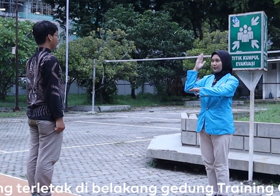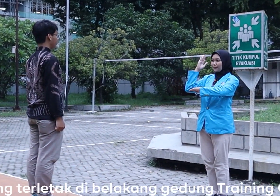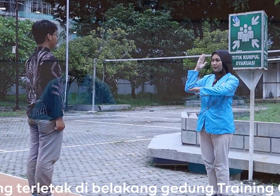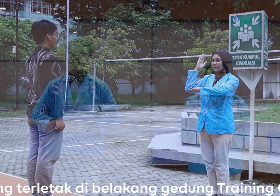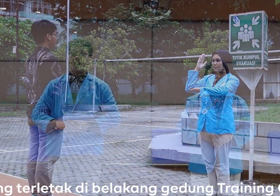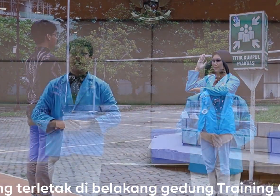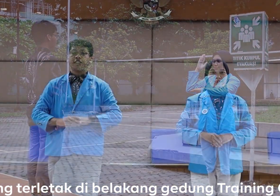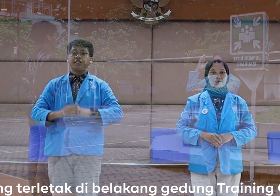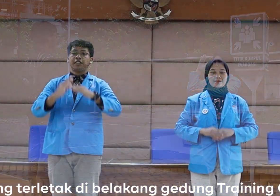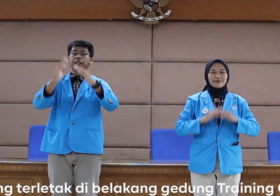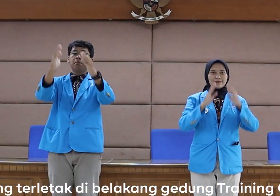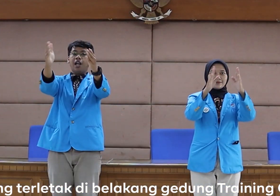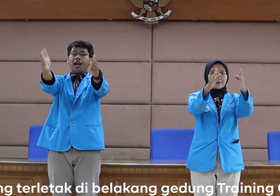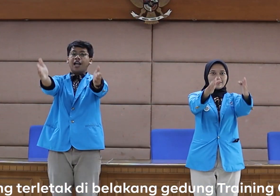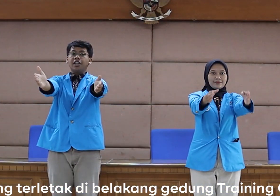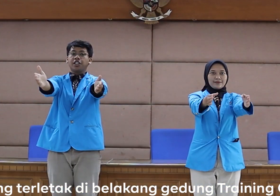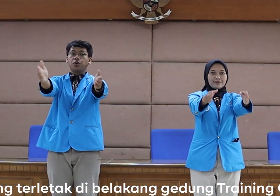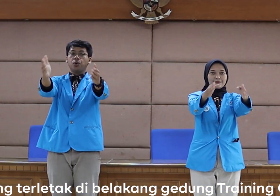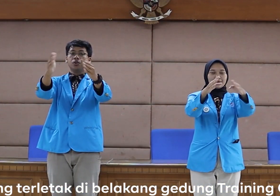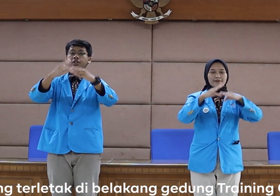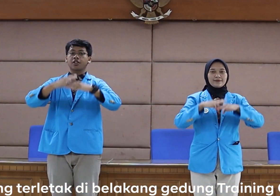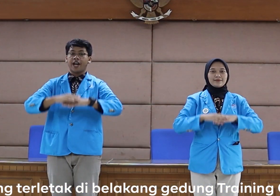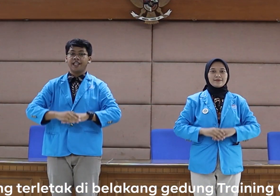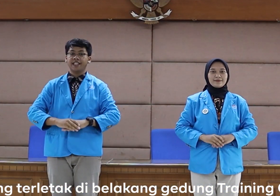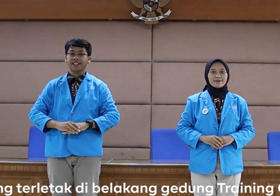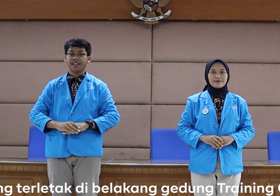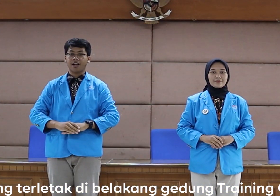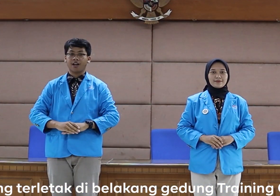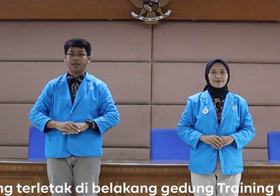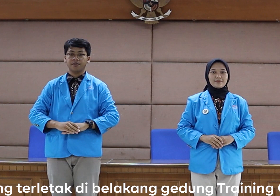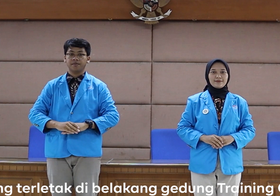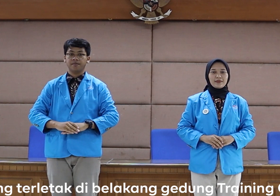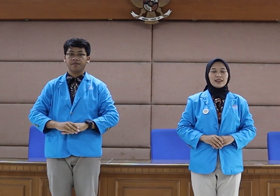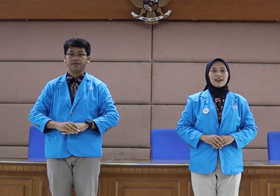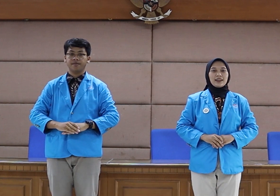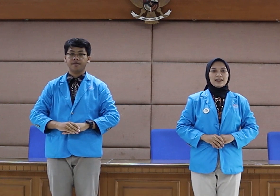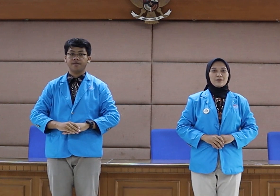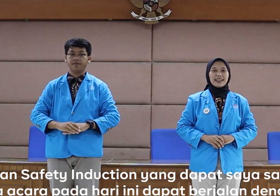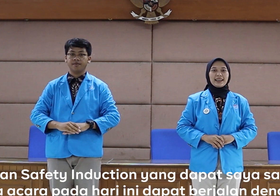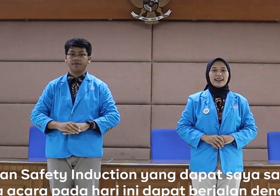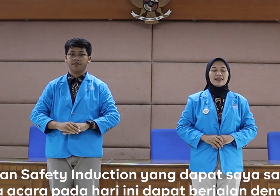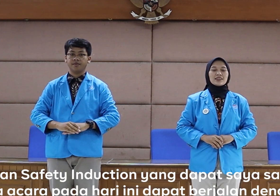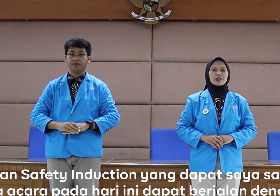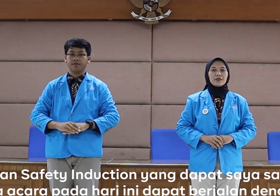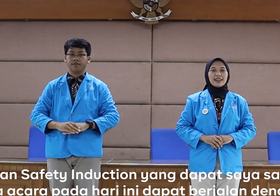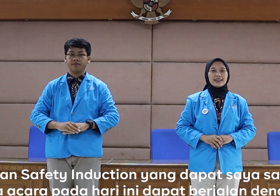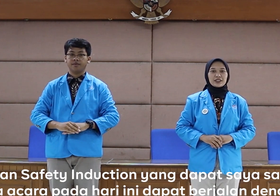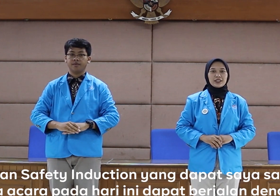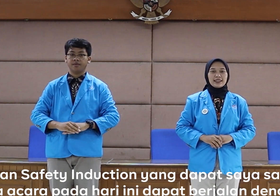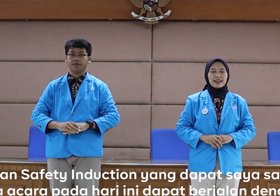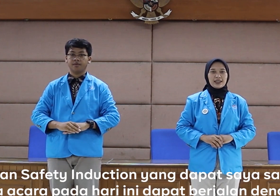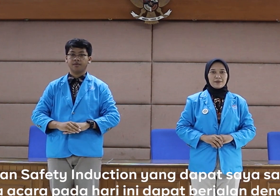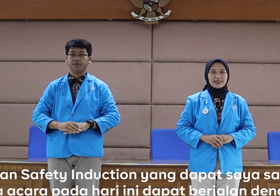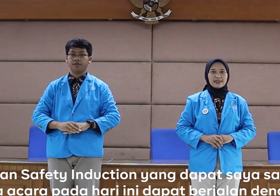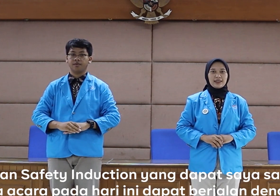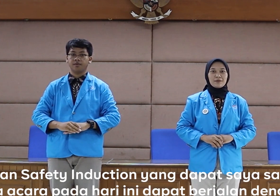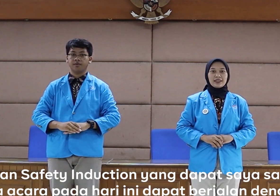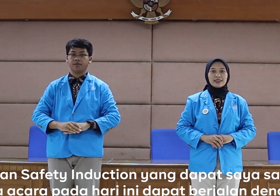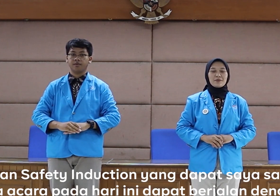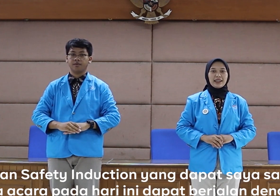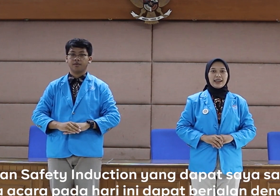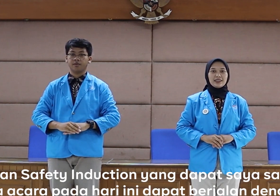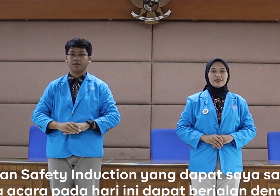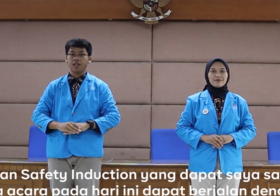yang terletak di belakang gedung Training Center demikian seperti induction yang dapat